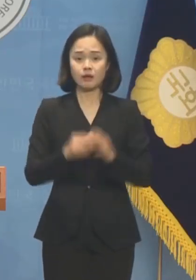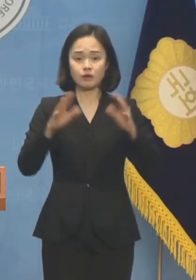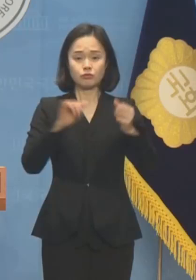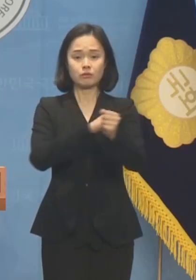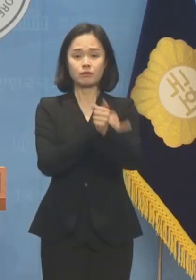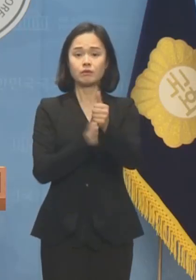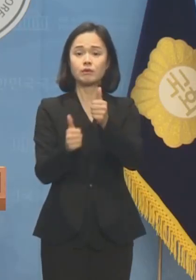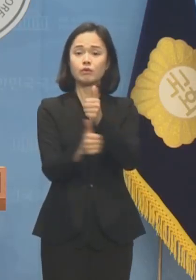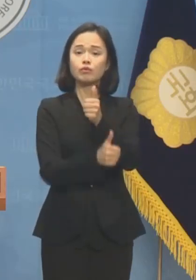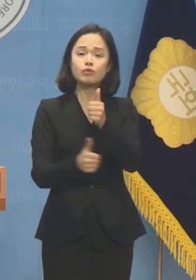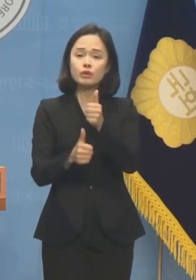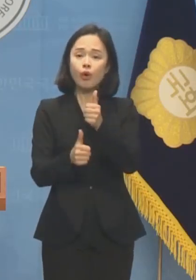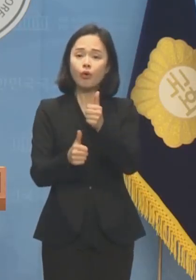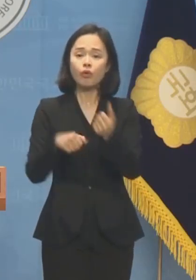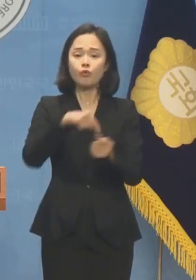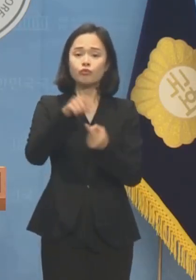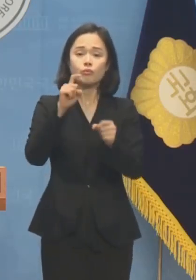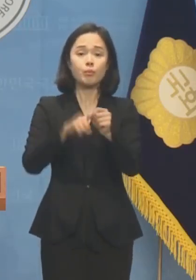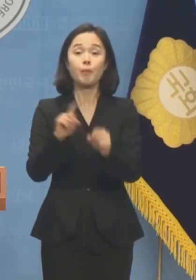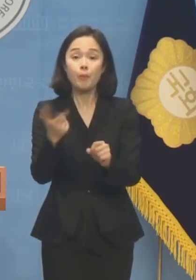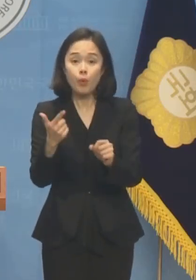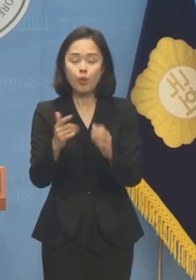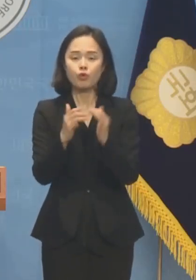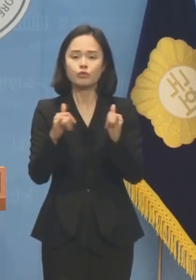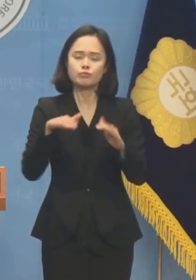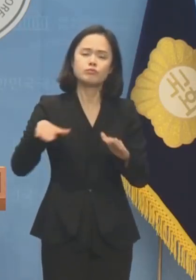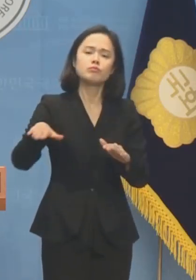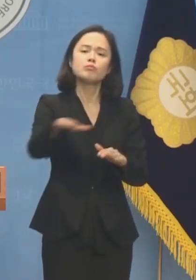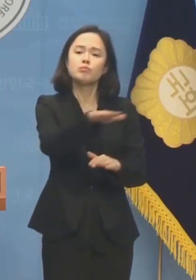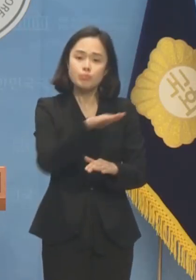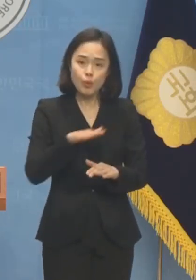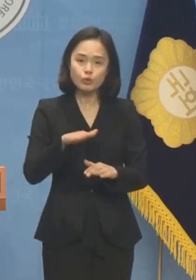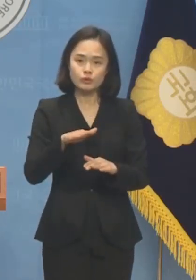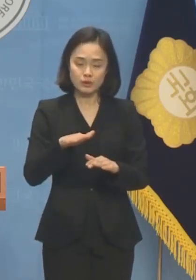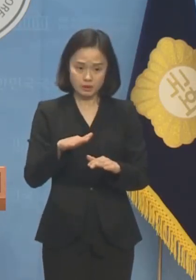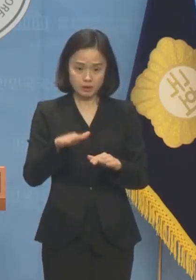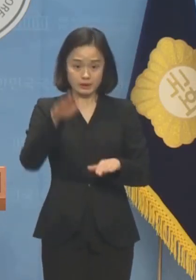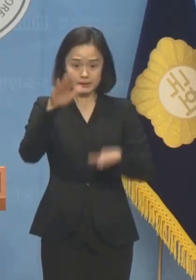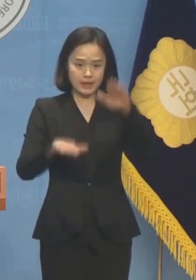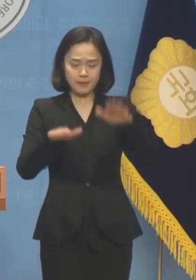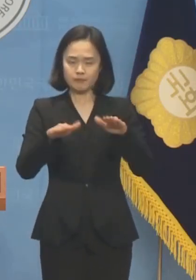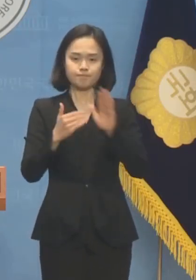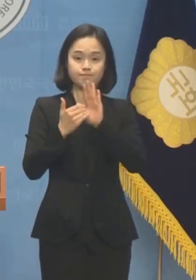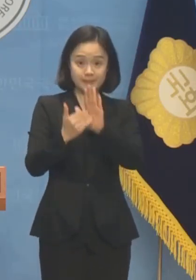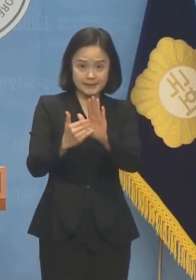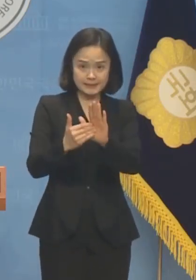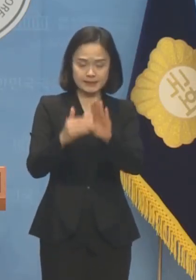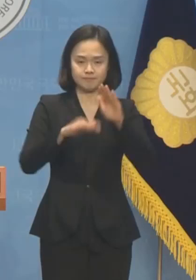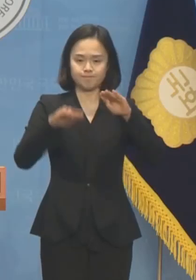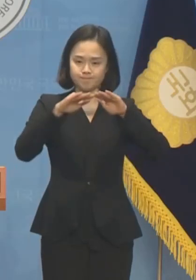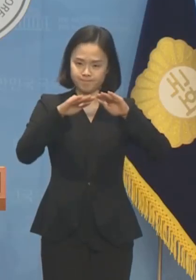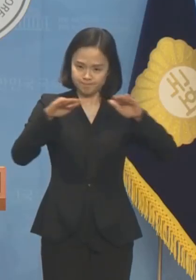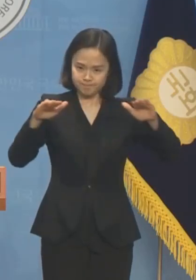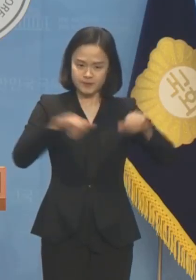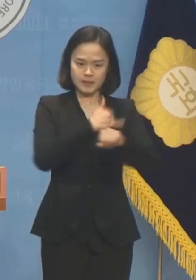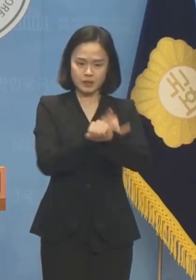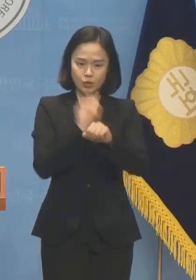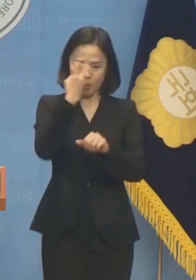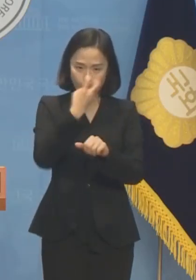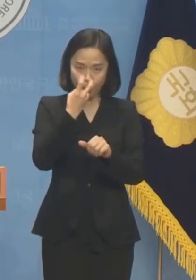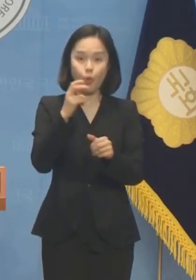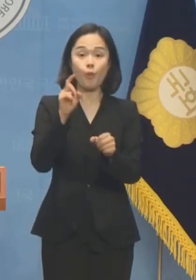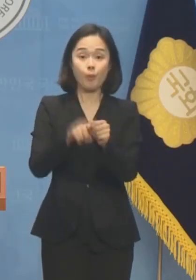사람의 인권과 존엄을 보장하고 차별을 방지하기 위함입니다. 지금의 안건